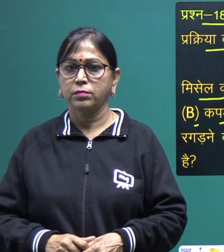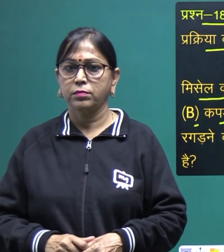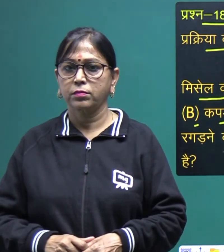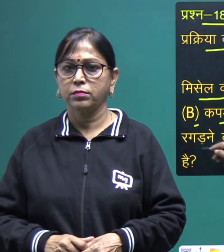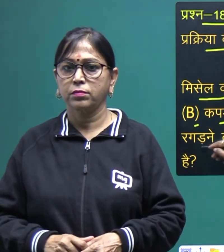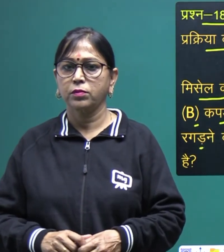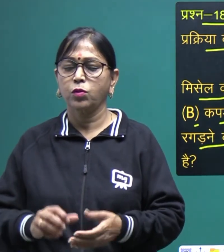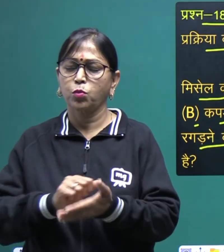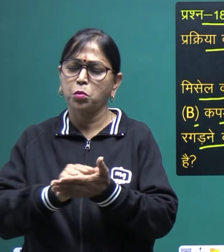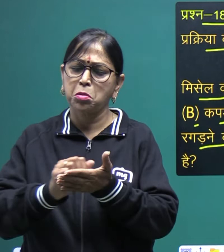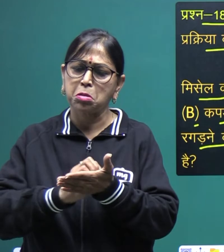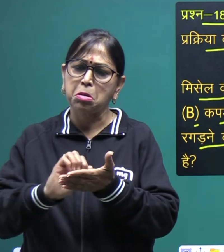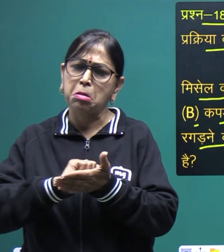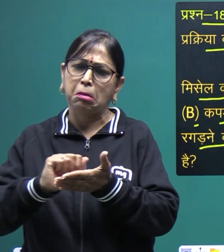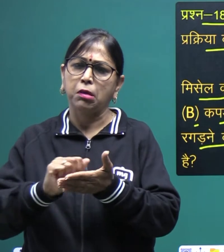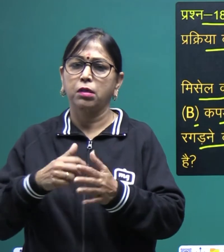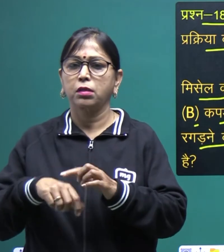उसे रगड़ने की